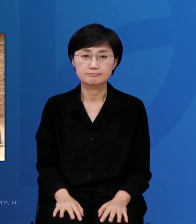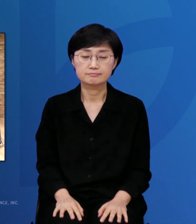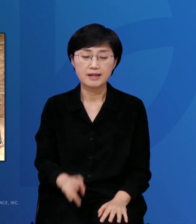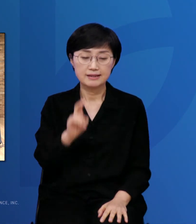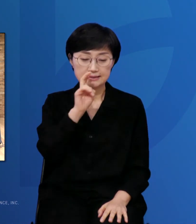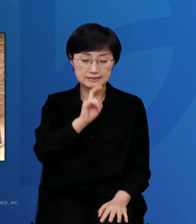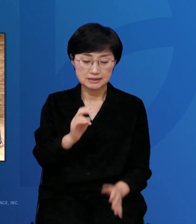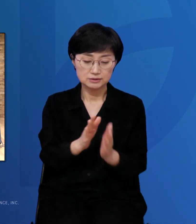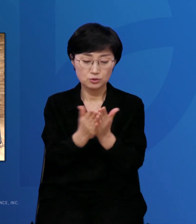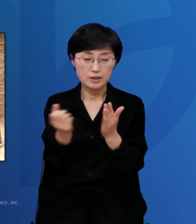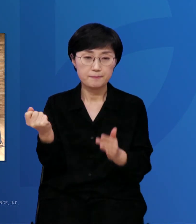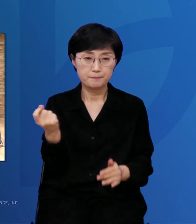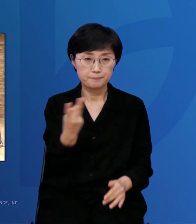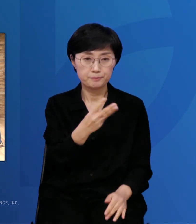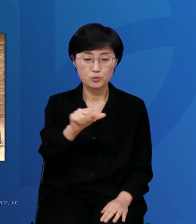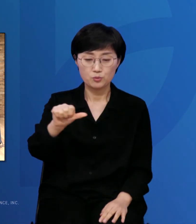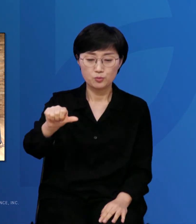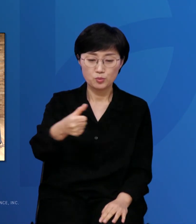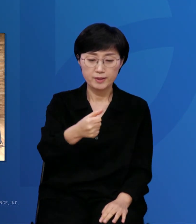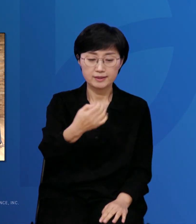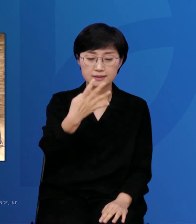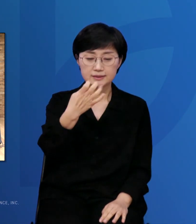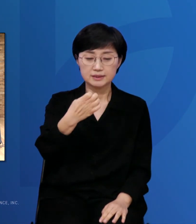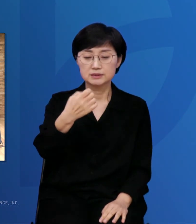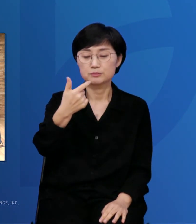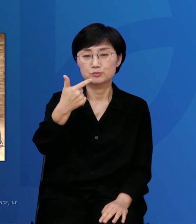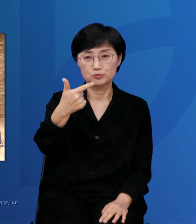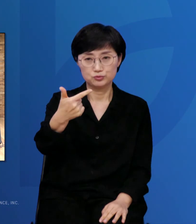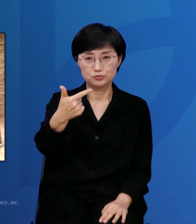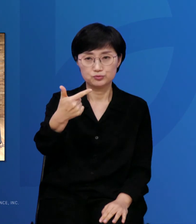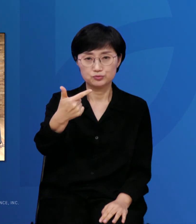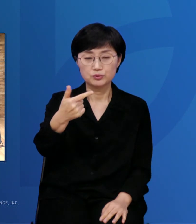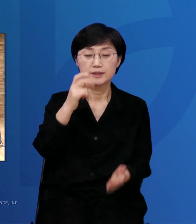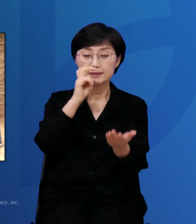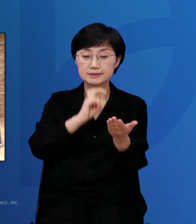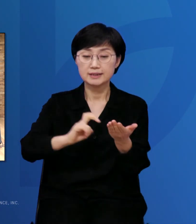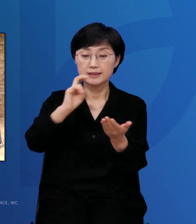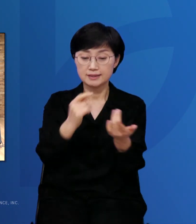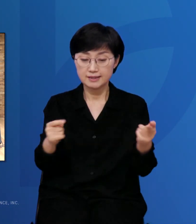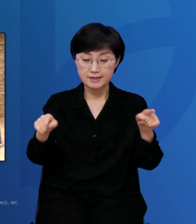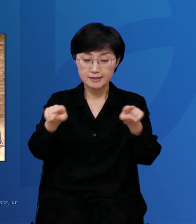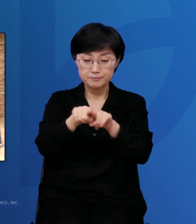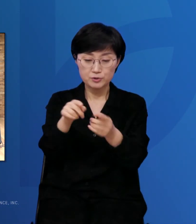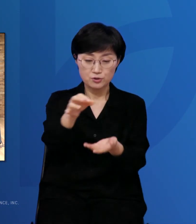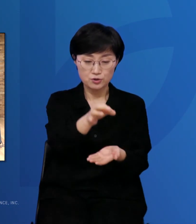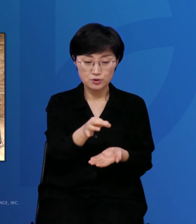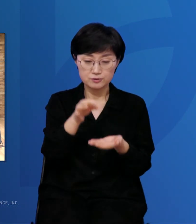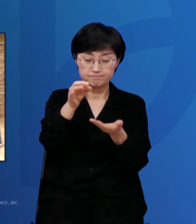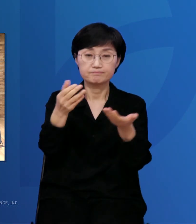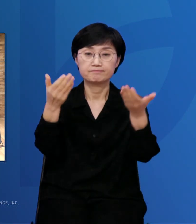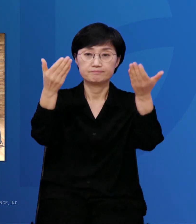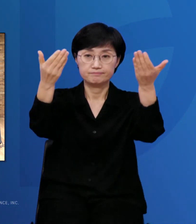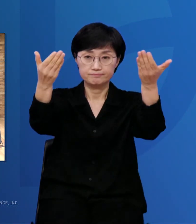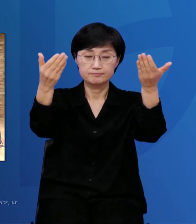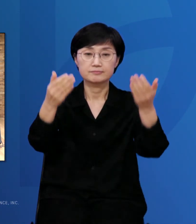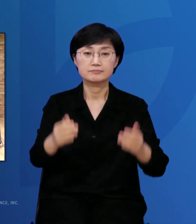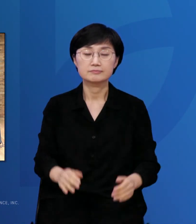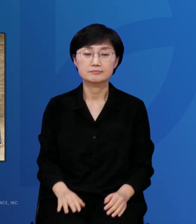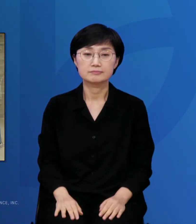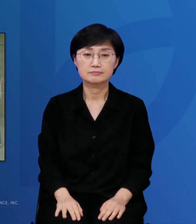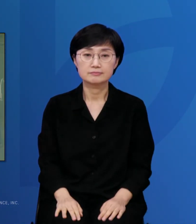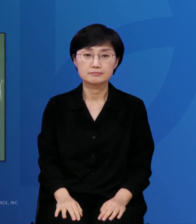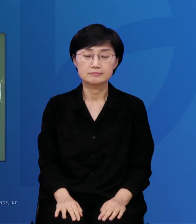찬송가 546장, 546장 찬양 들으시면서 우리 준비하신 예물 하나님 앞에 드리겠습니다.